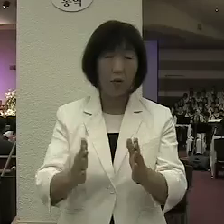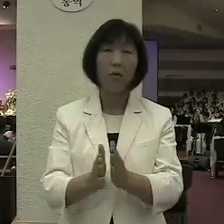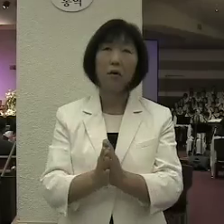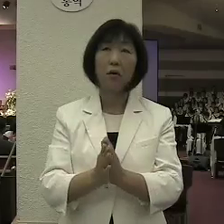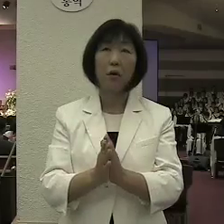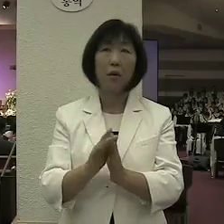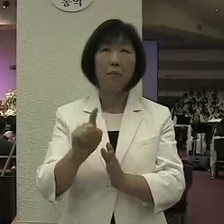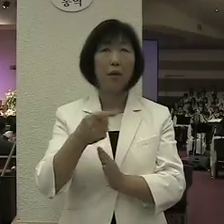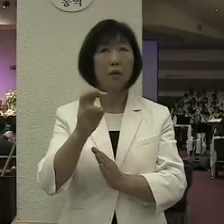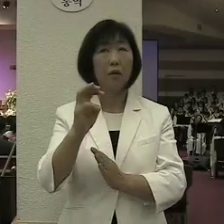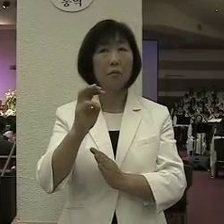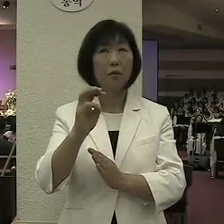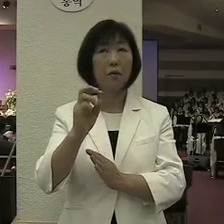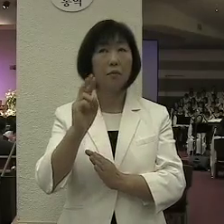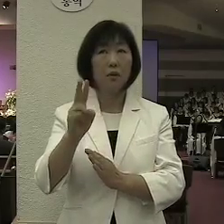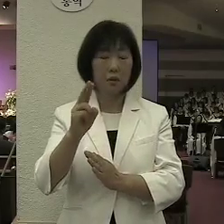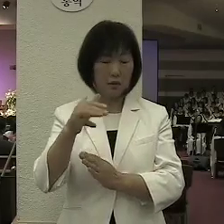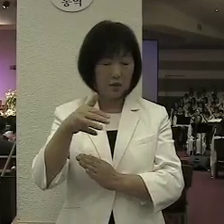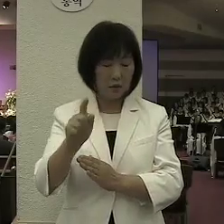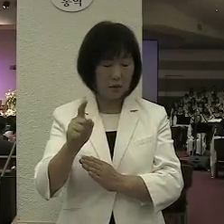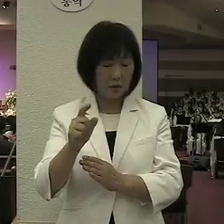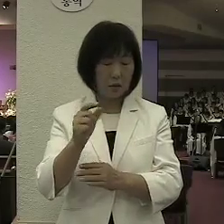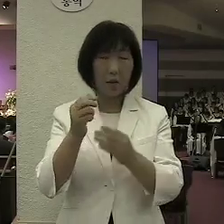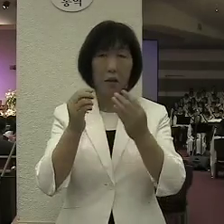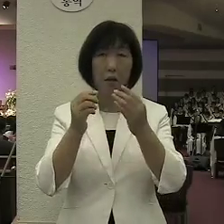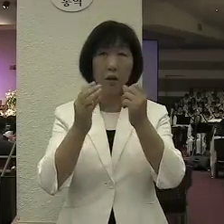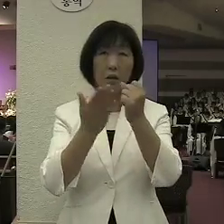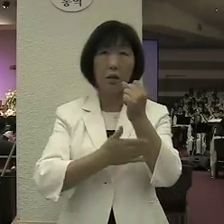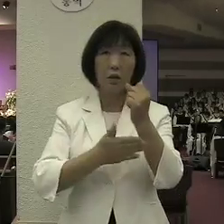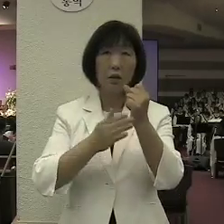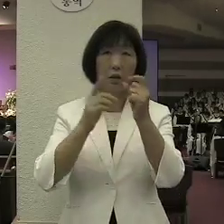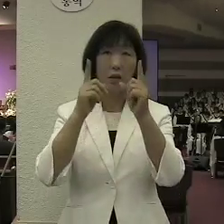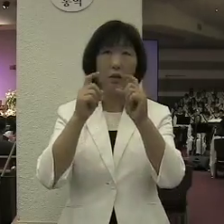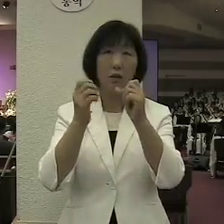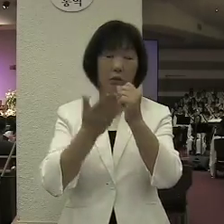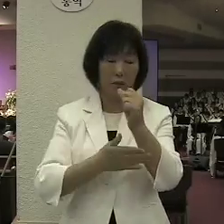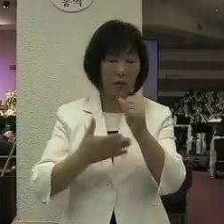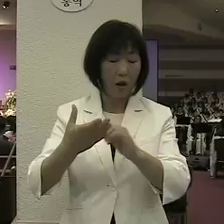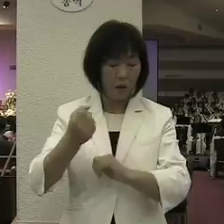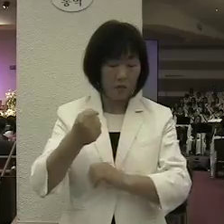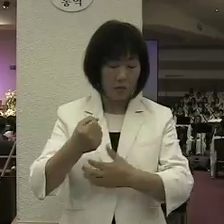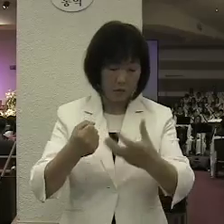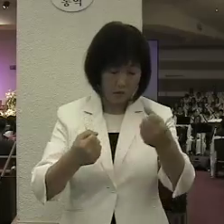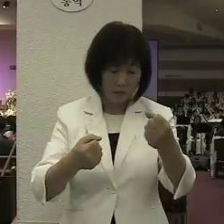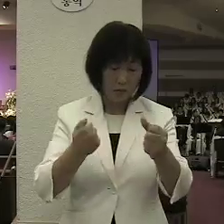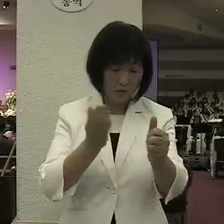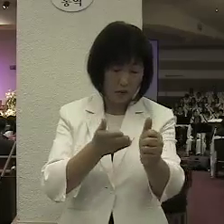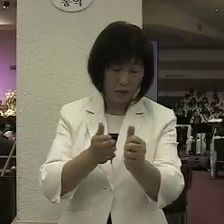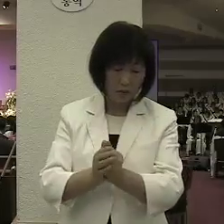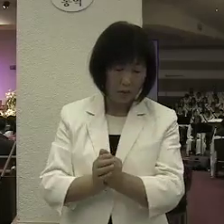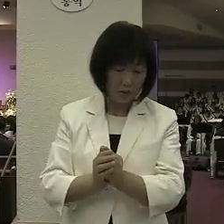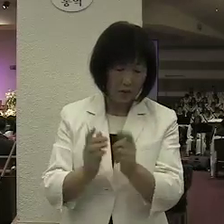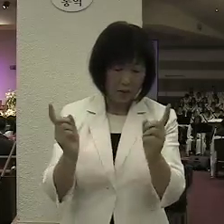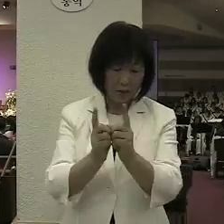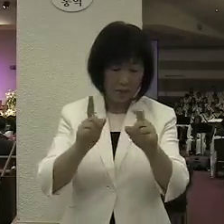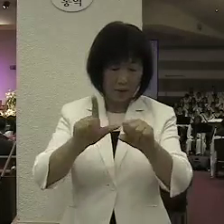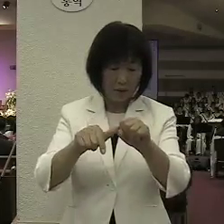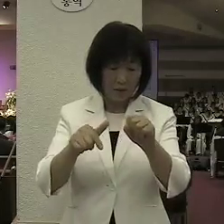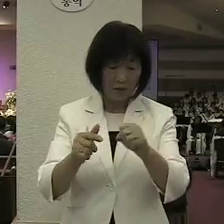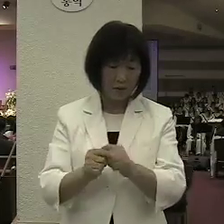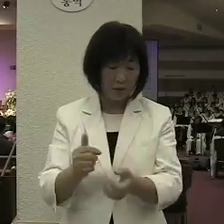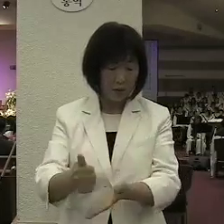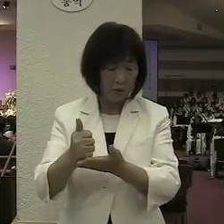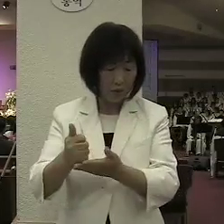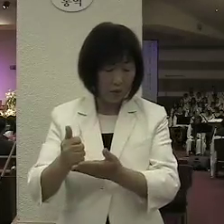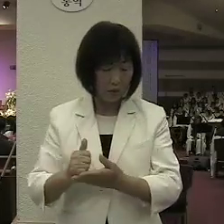되겠습니다. 교육부에서 교사들을 위한 4월 ESPN이 목요일 저녁 7시 킹덤 드림 센터였습니다. 자녀들을 위해서 함께 기도하는